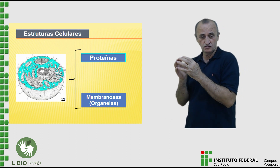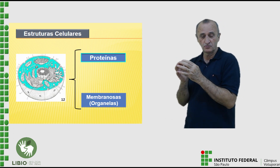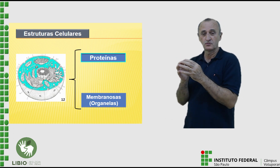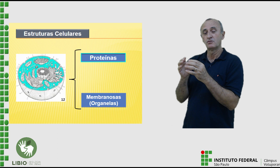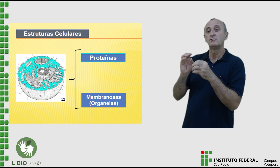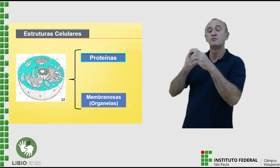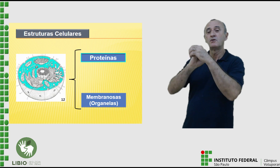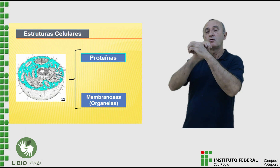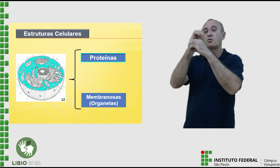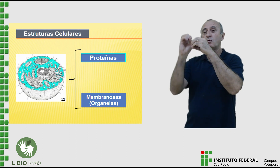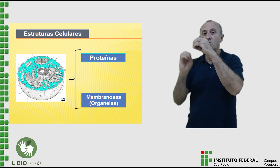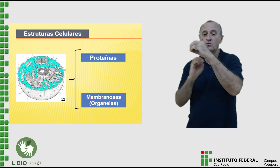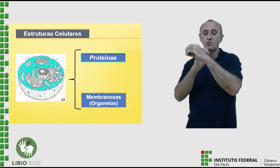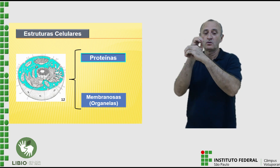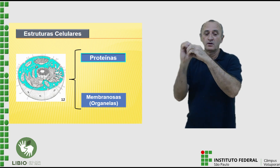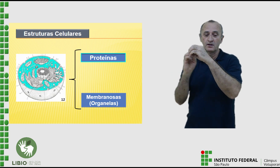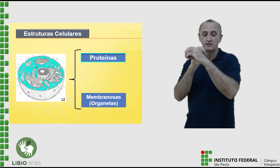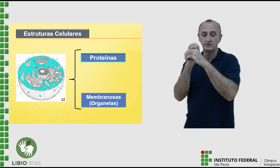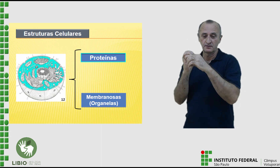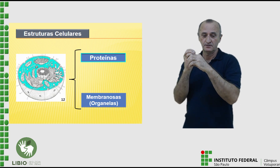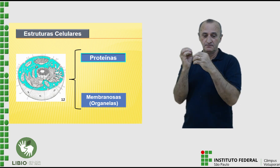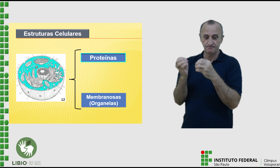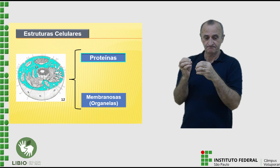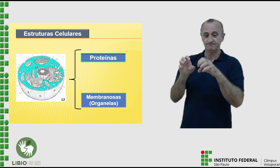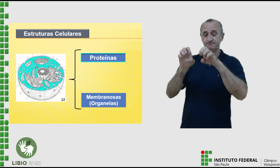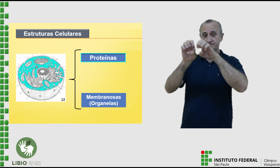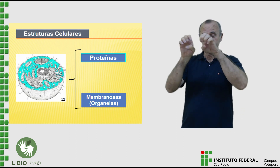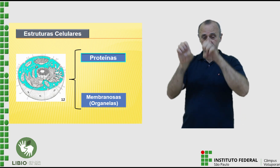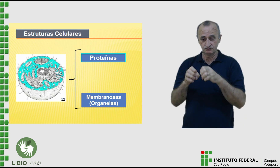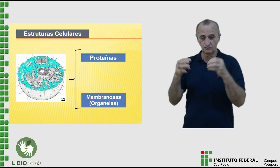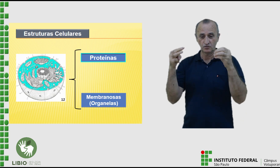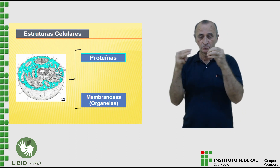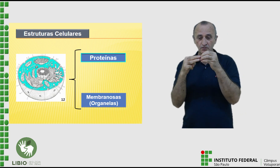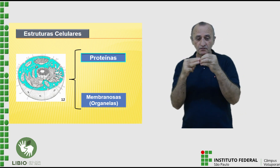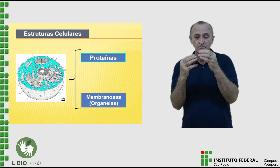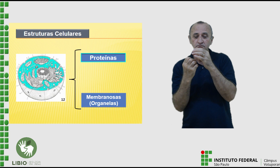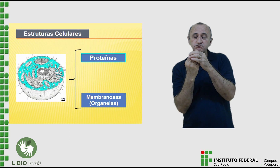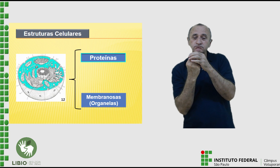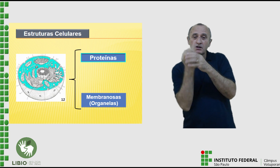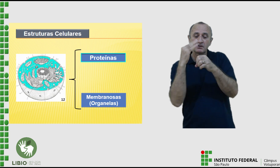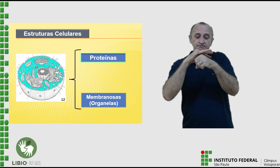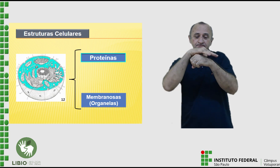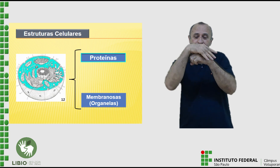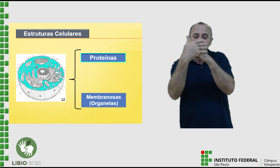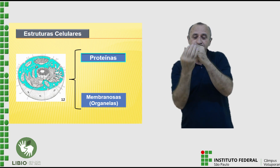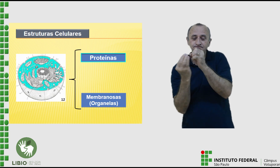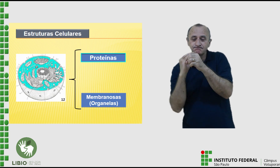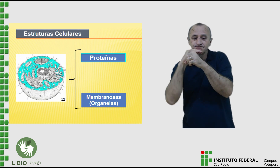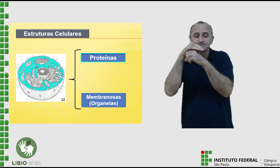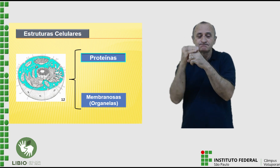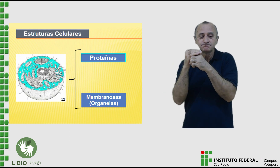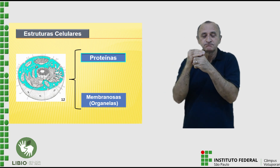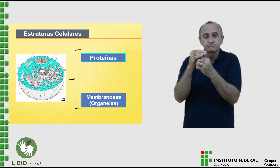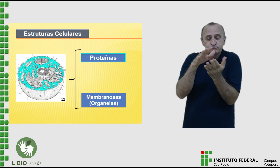Abaixo, veja o segundo grupo. São as chamadas organelas, estruturas celulares formadas